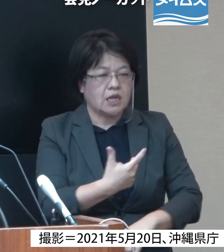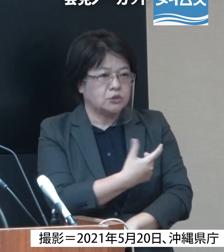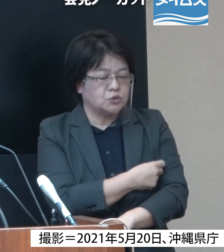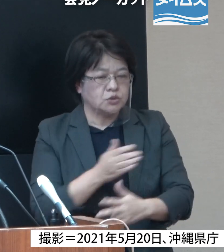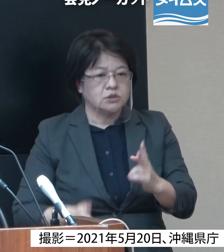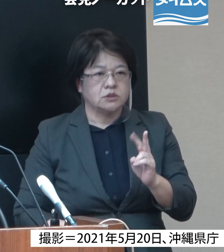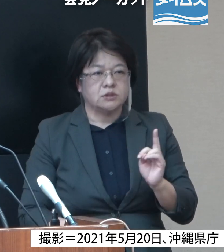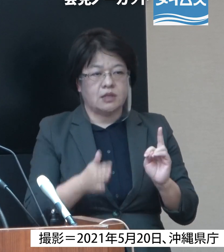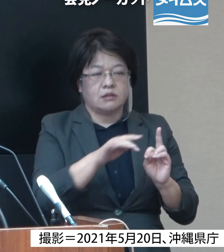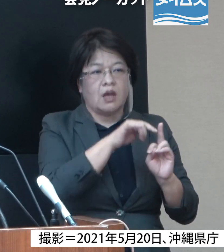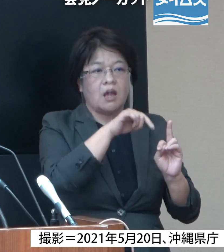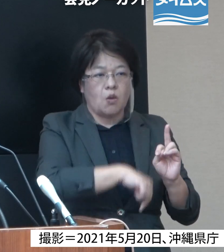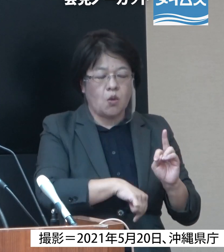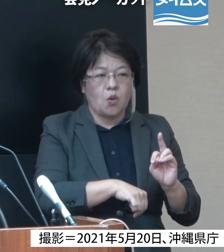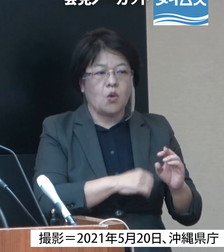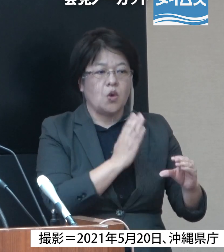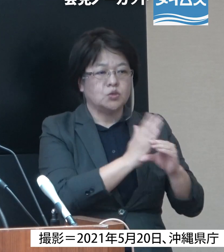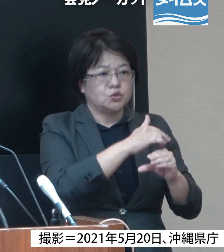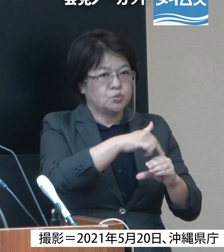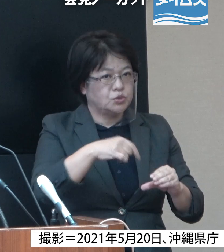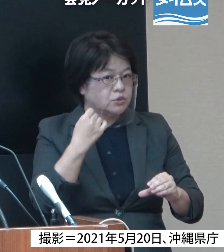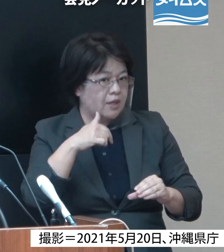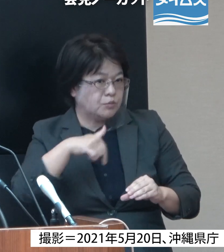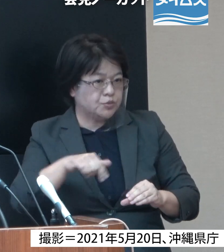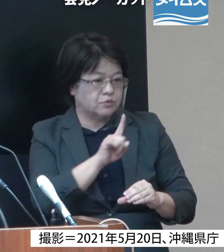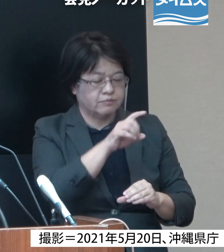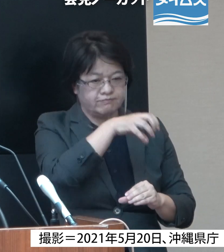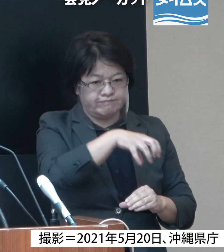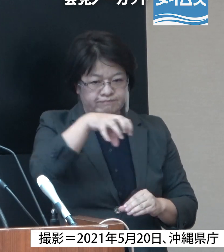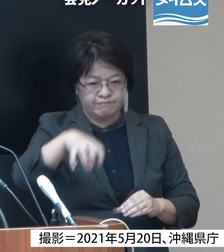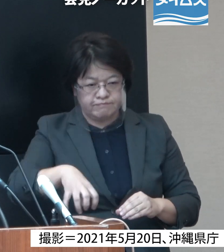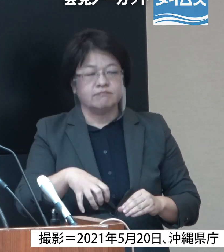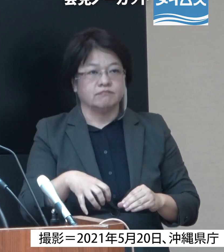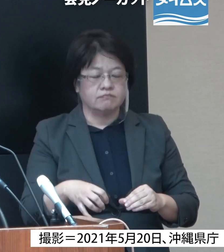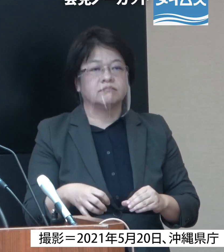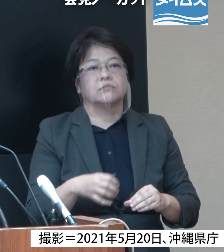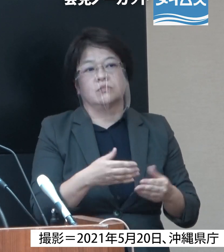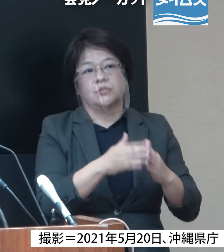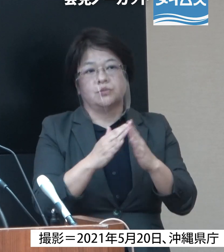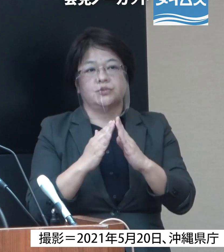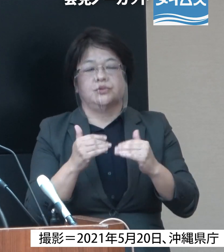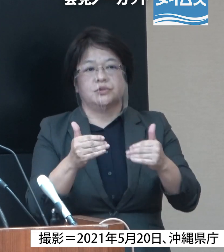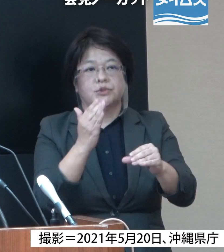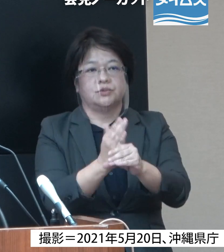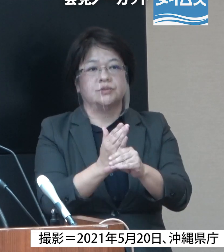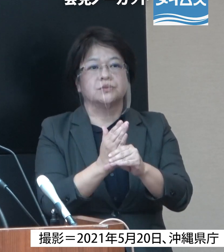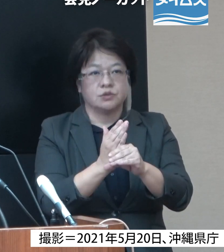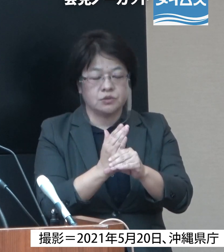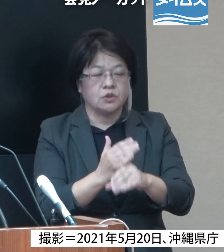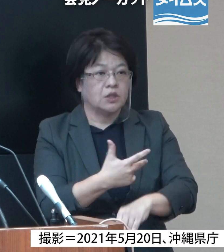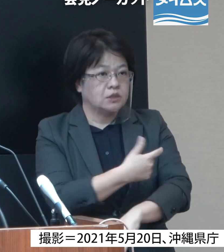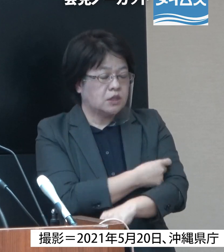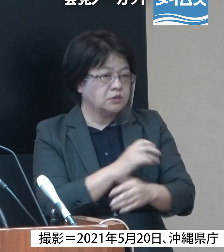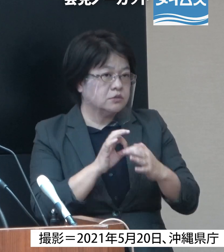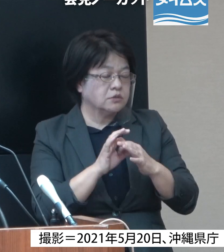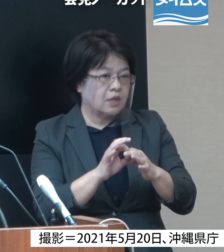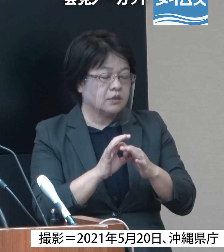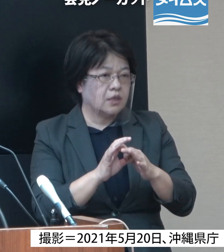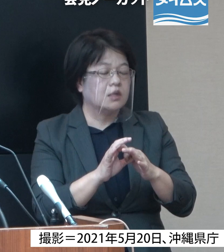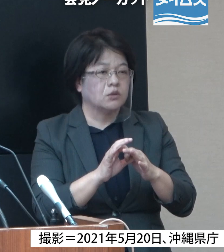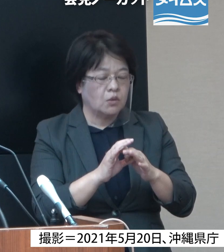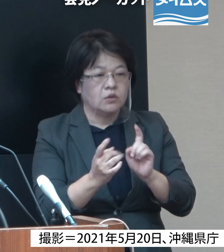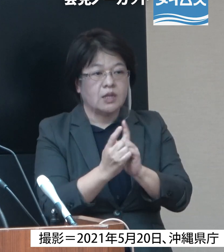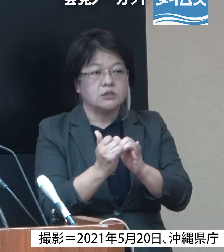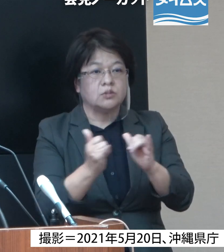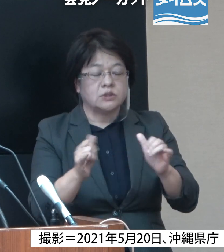南部に1カ所ずつ設置するための準備を進めております。また接種センターにおける接種対象者については